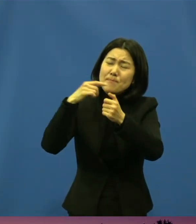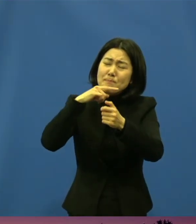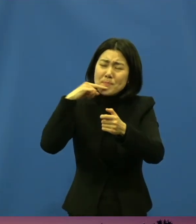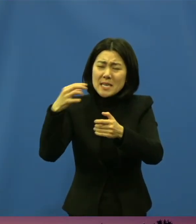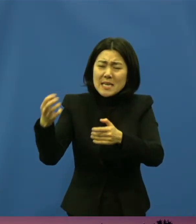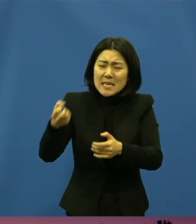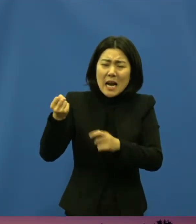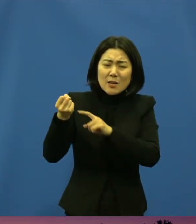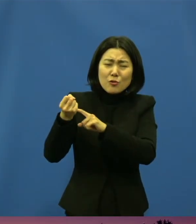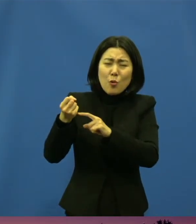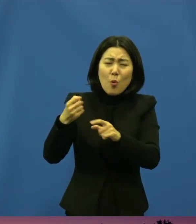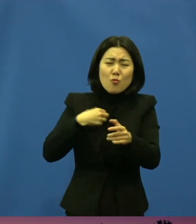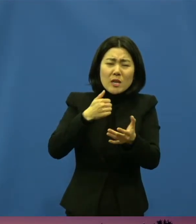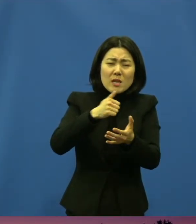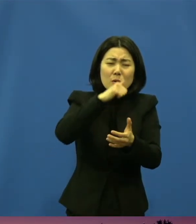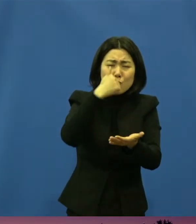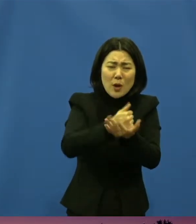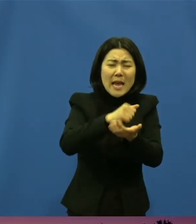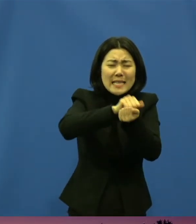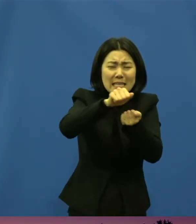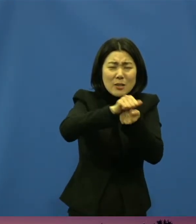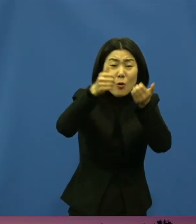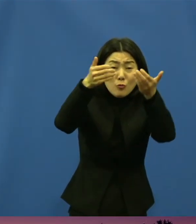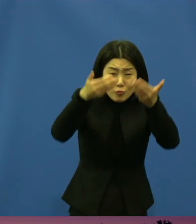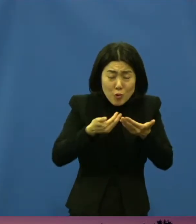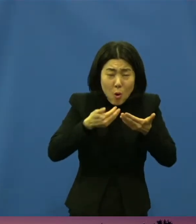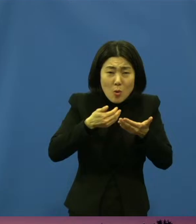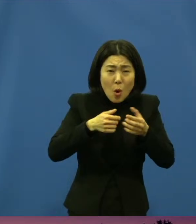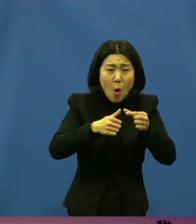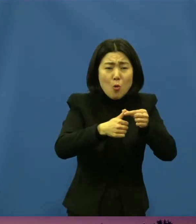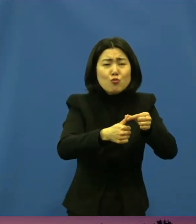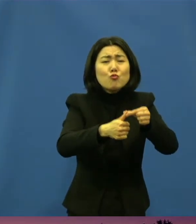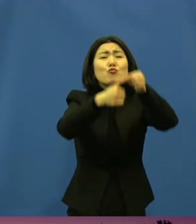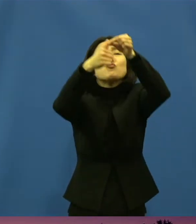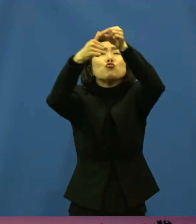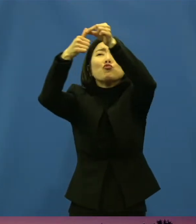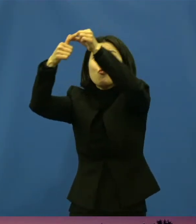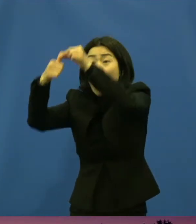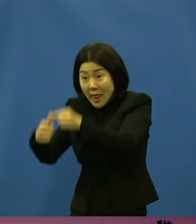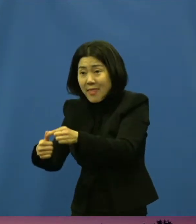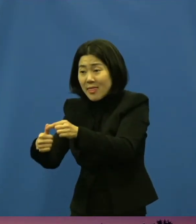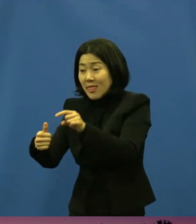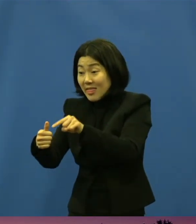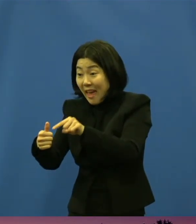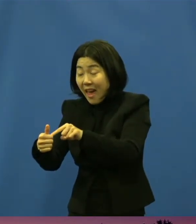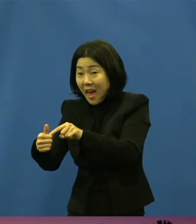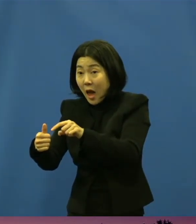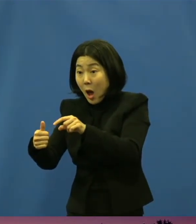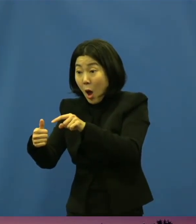안에 있는 죄성이 그 세상과 함께 가속도가 붙어서 이제 달려가게 돼요. 그러면